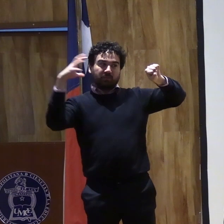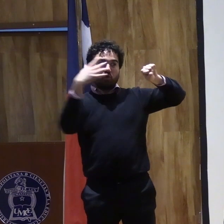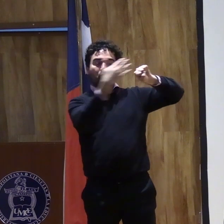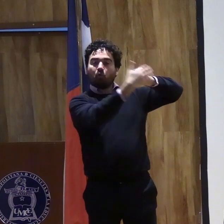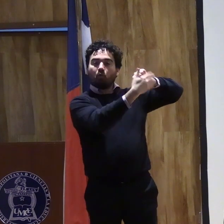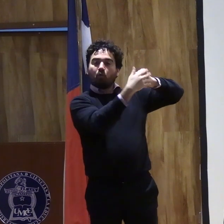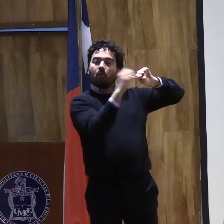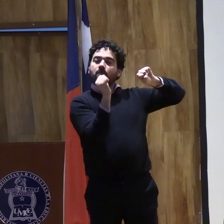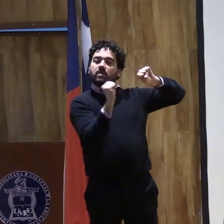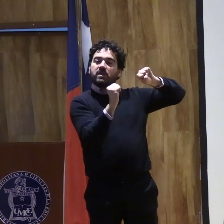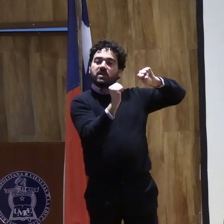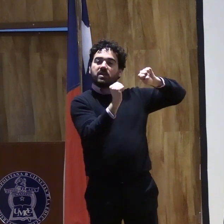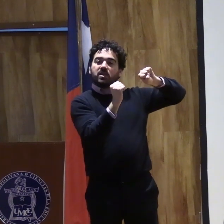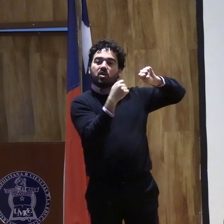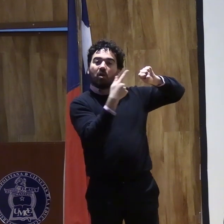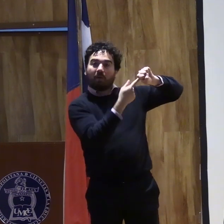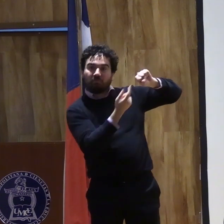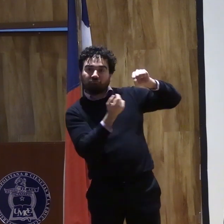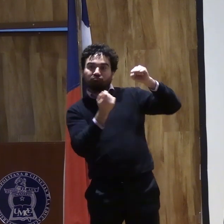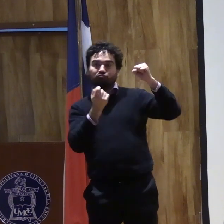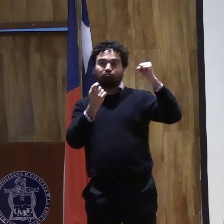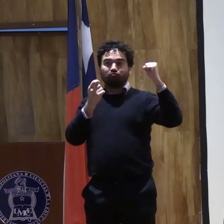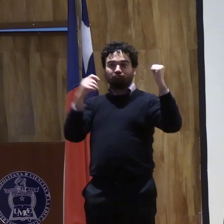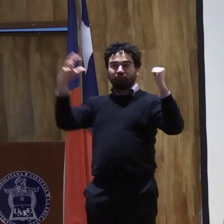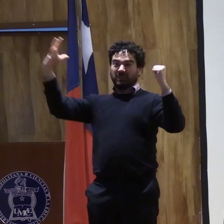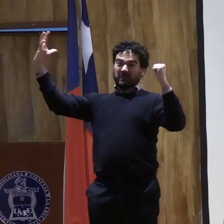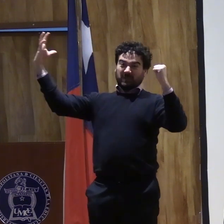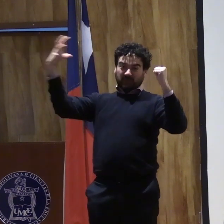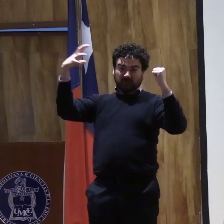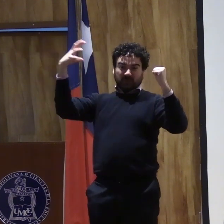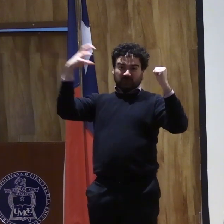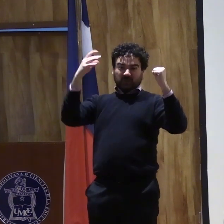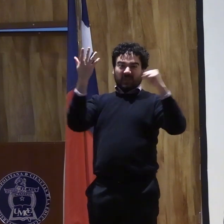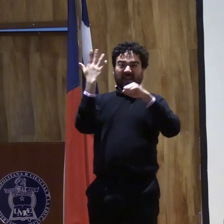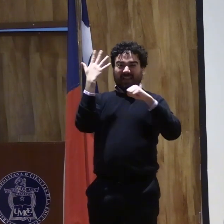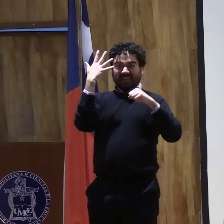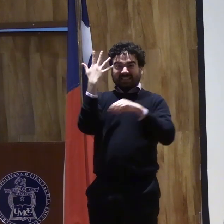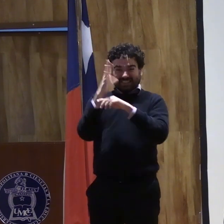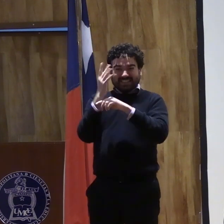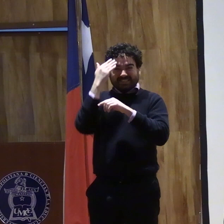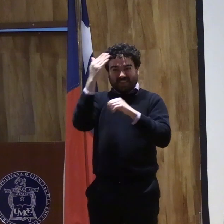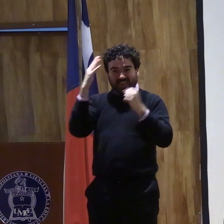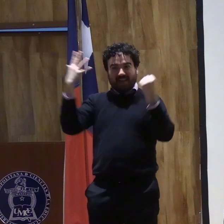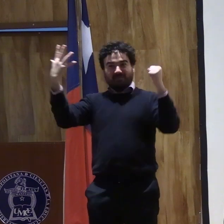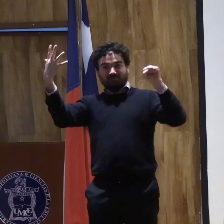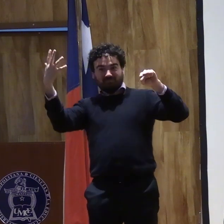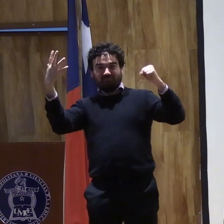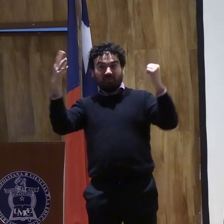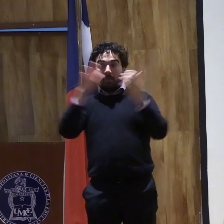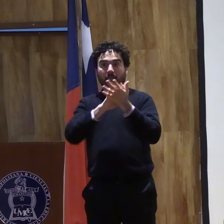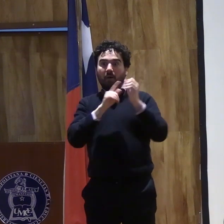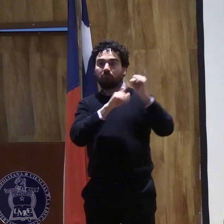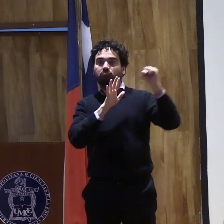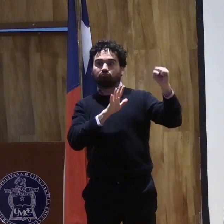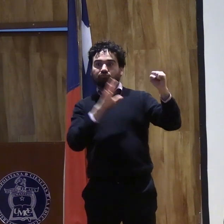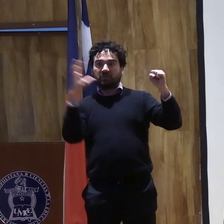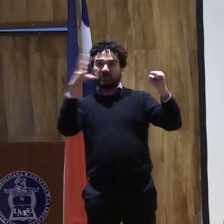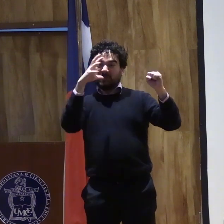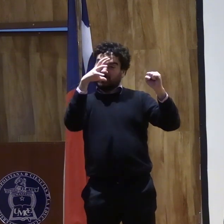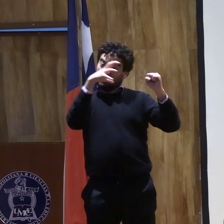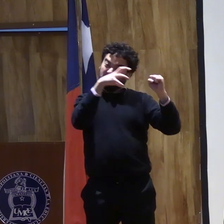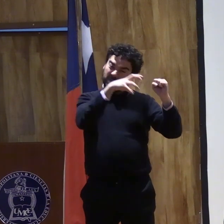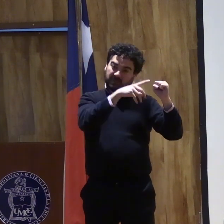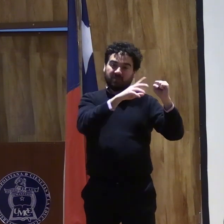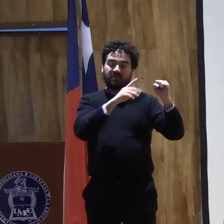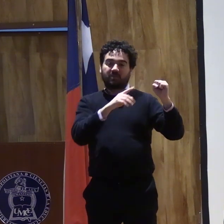y llega a una temperatura de como 180 grados bajo cero. Es decir, en la luna en el día tendríamos 120 y